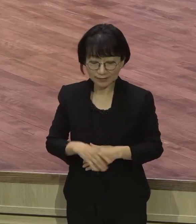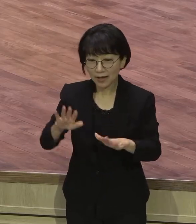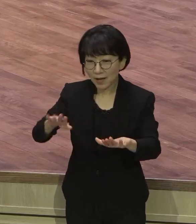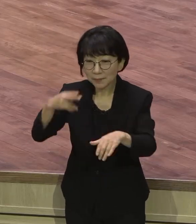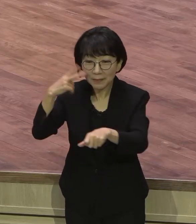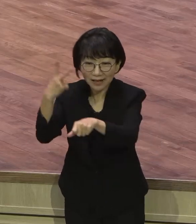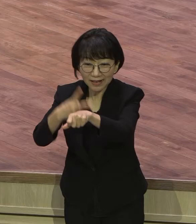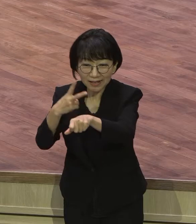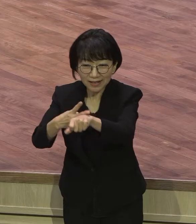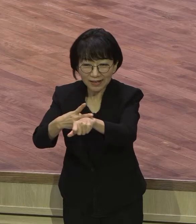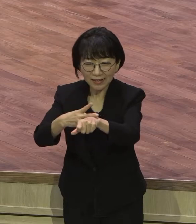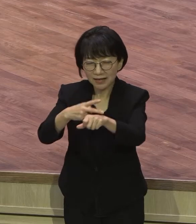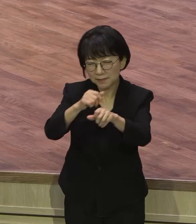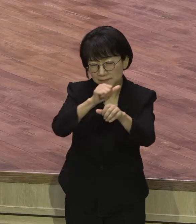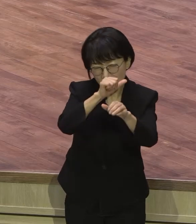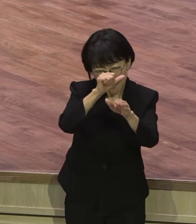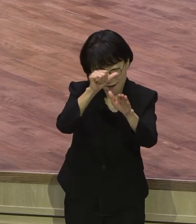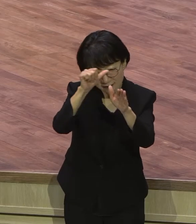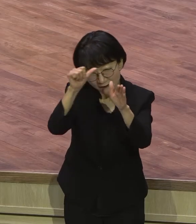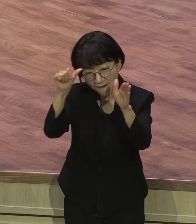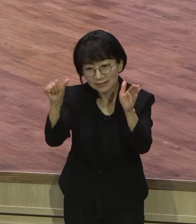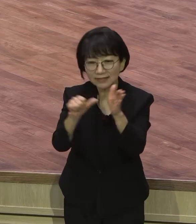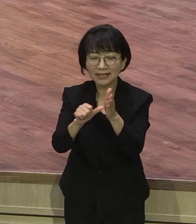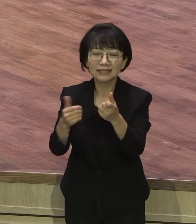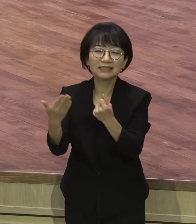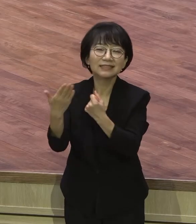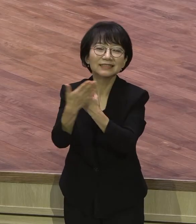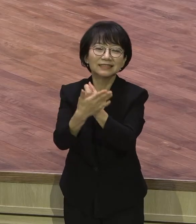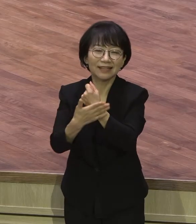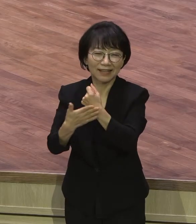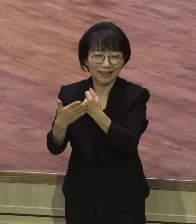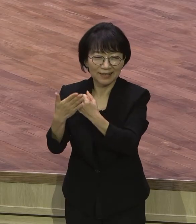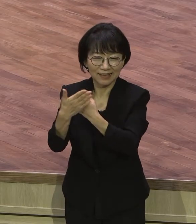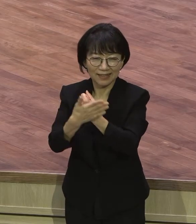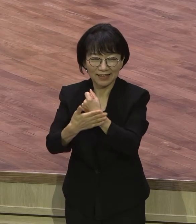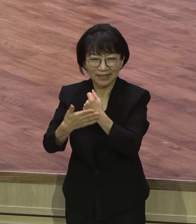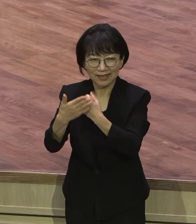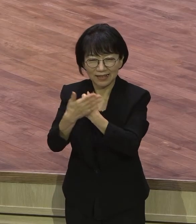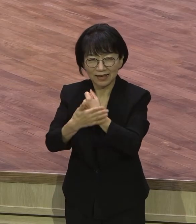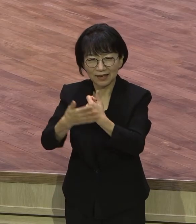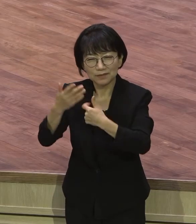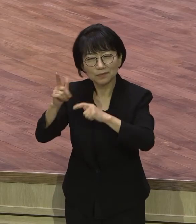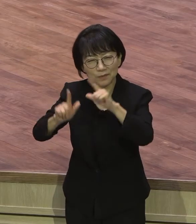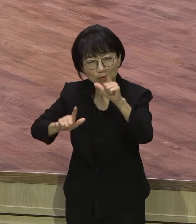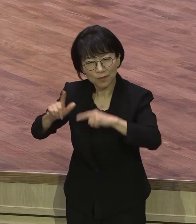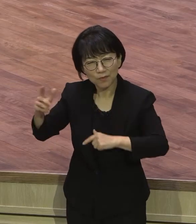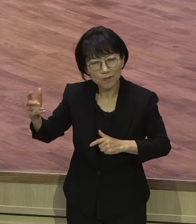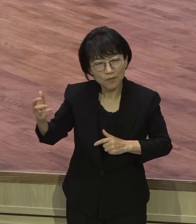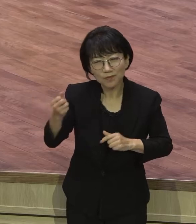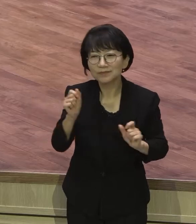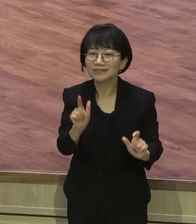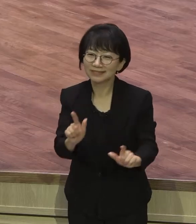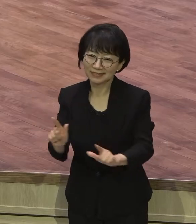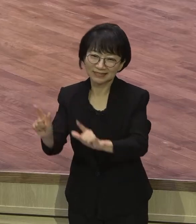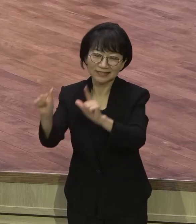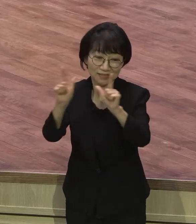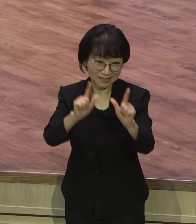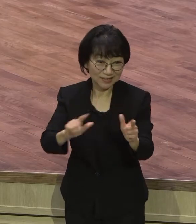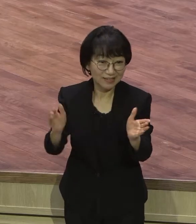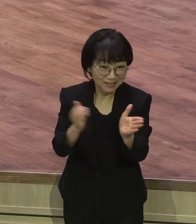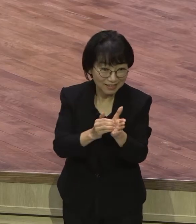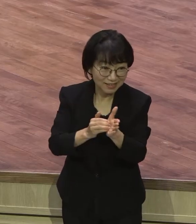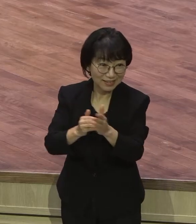사도 바울은 일평생 모여 은혜 모두 속에서 그렇게 살았고 주어진